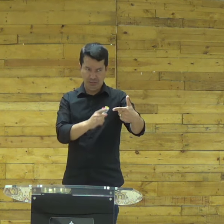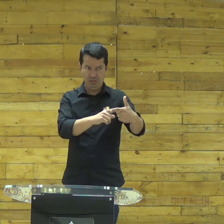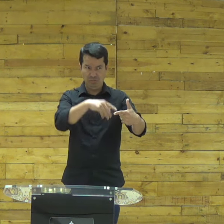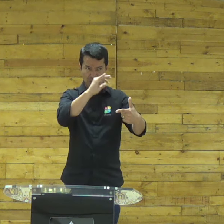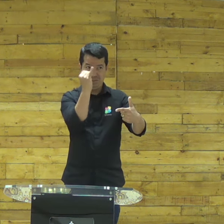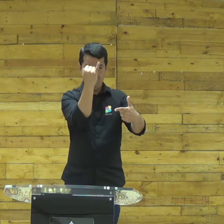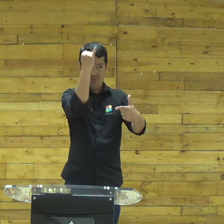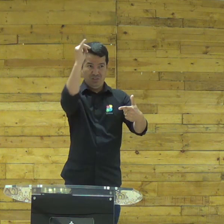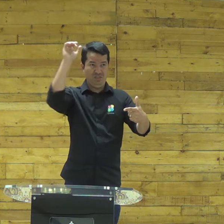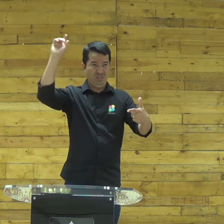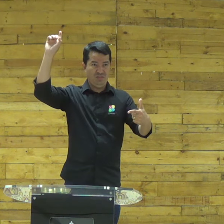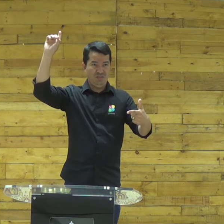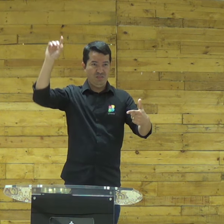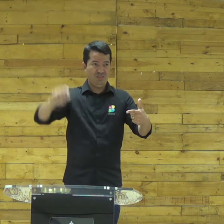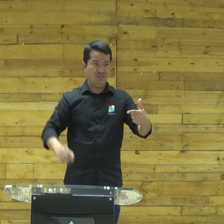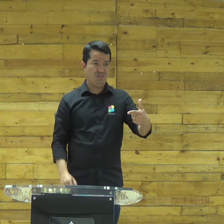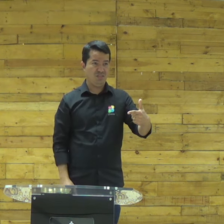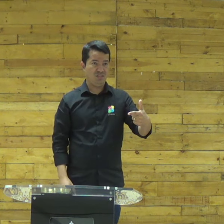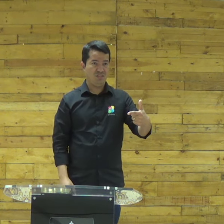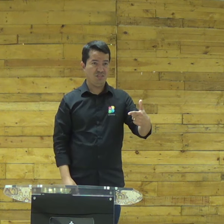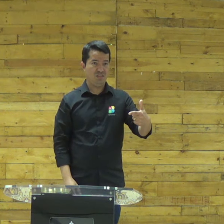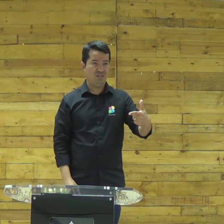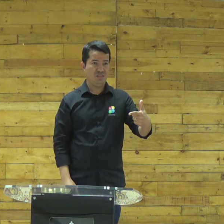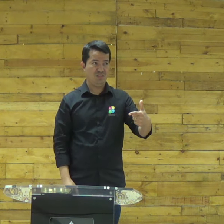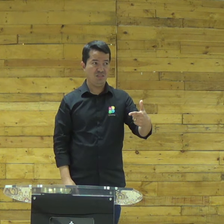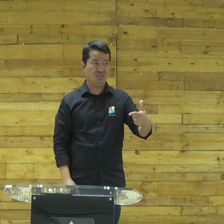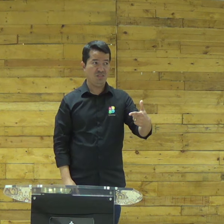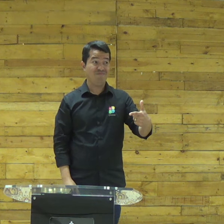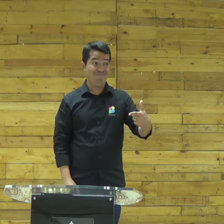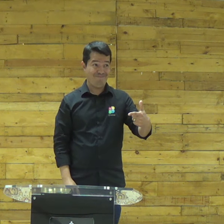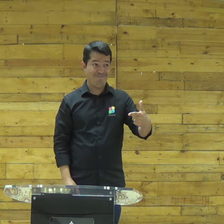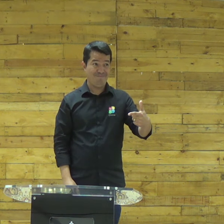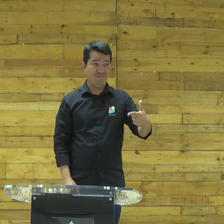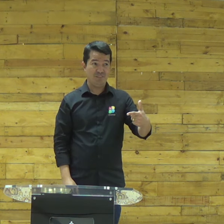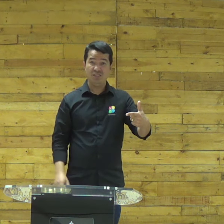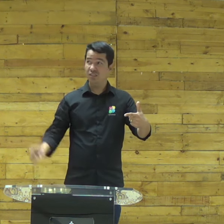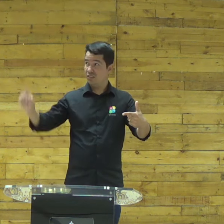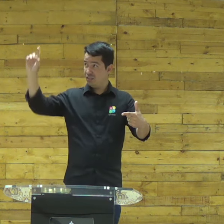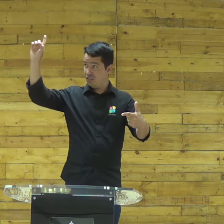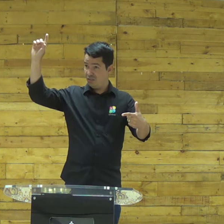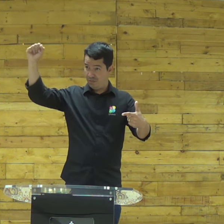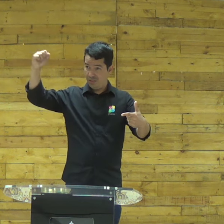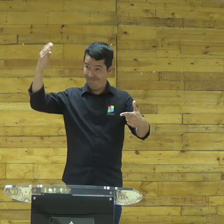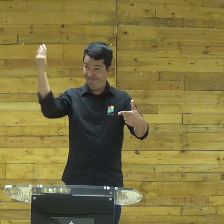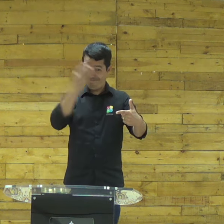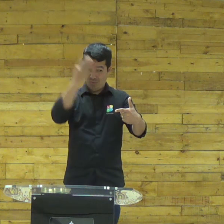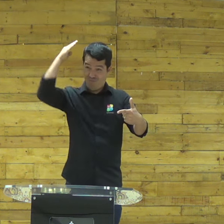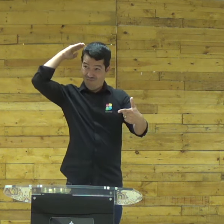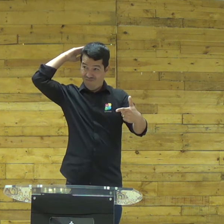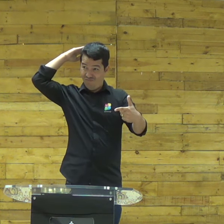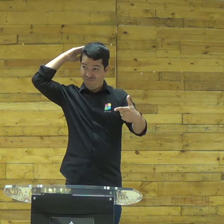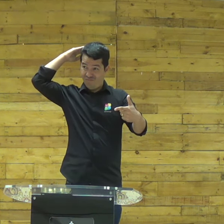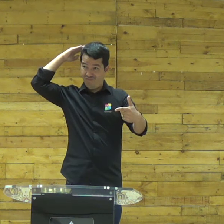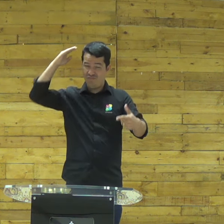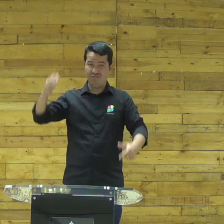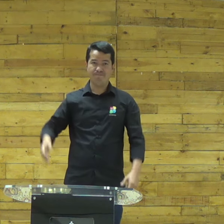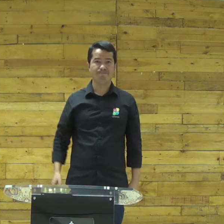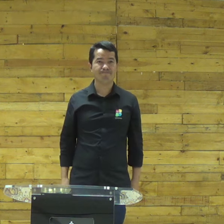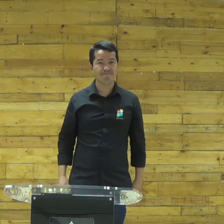isso ele é importante ele é mais importante que Deus Deus pode acabar com